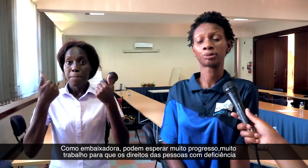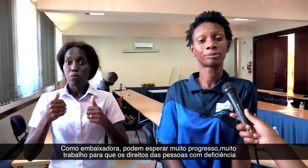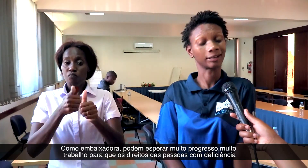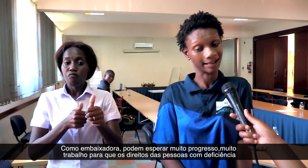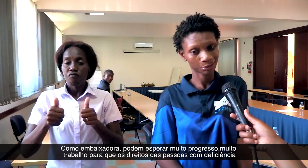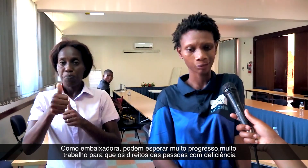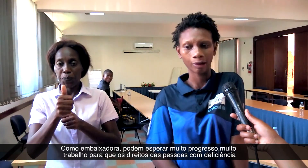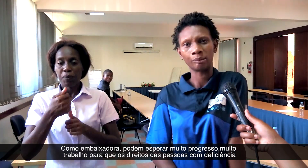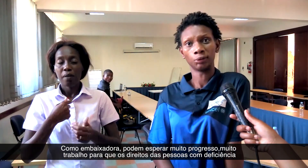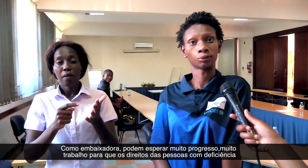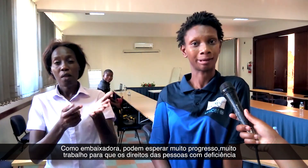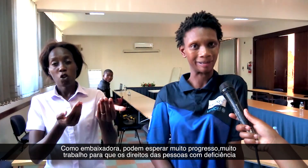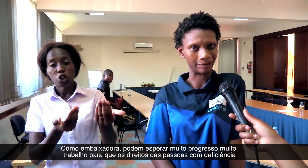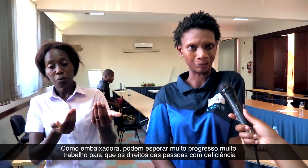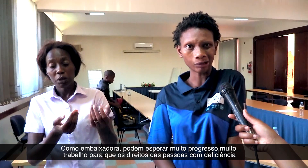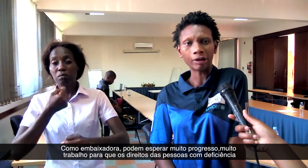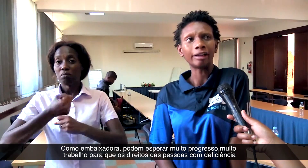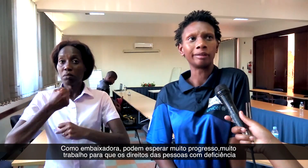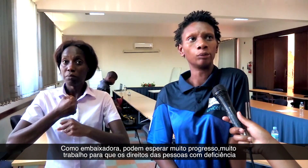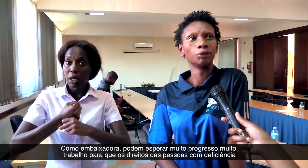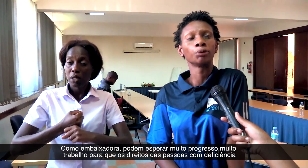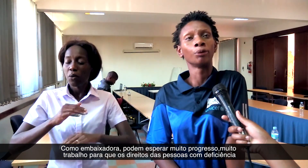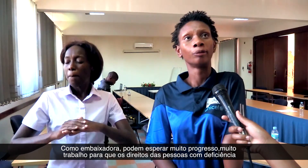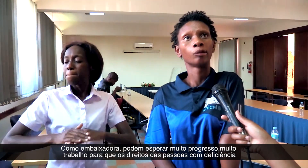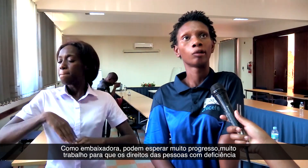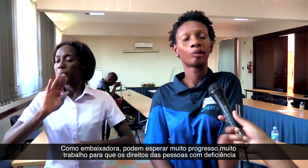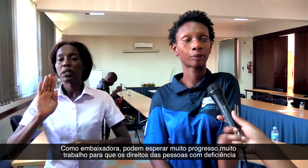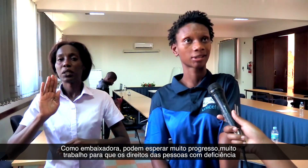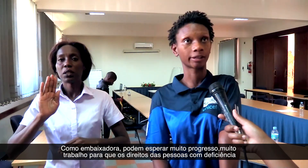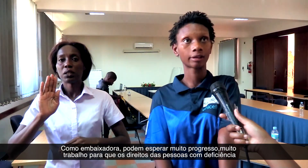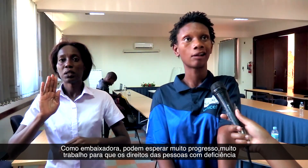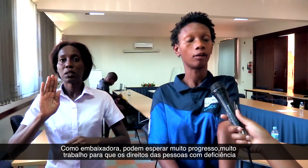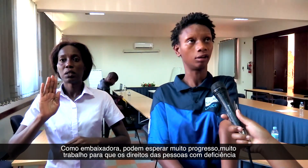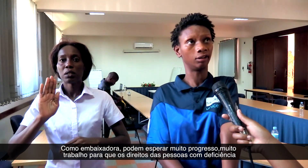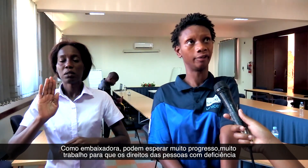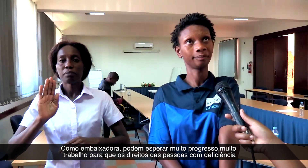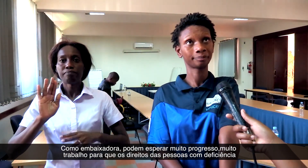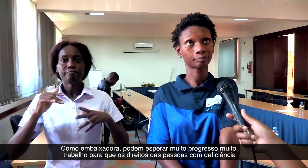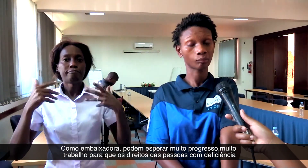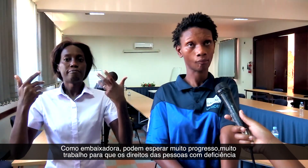Esperamos muito progresso, muito trabalho e muito,